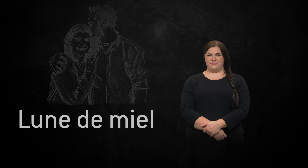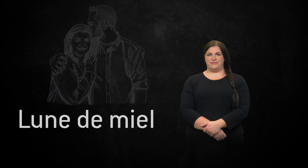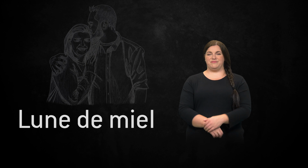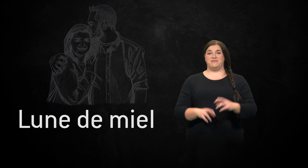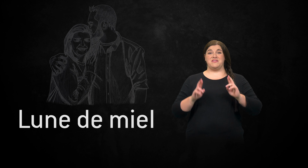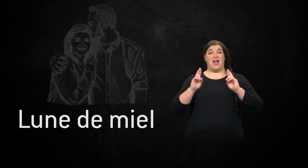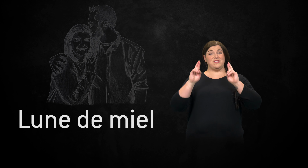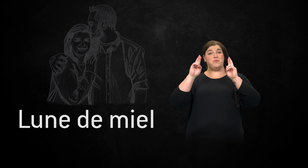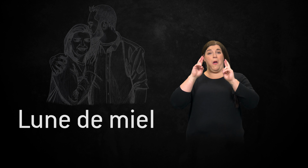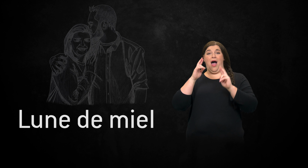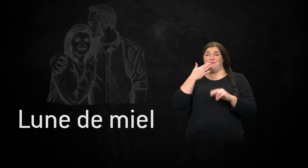L'une de miel